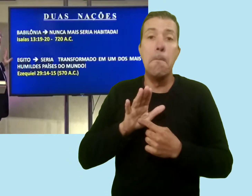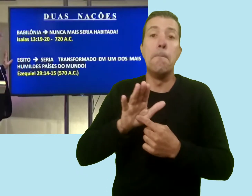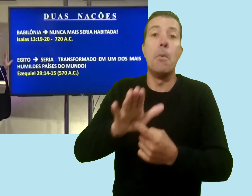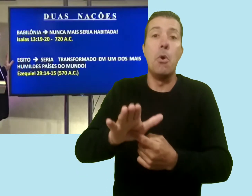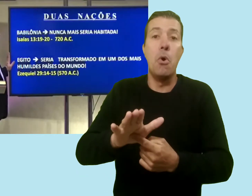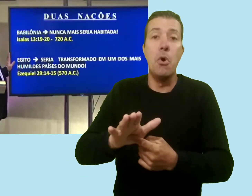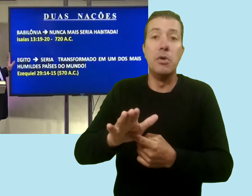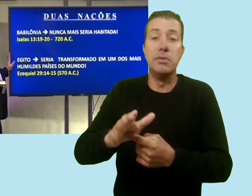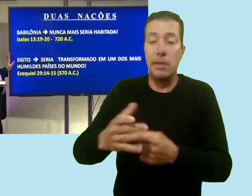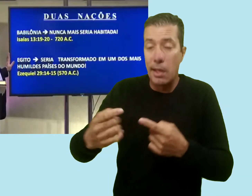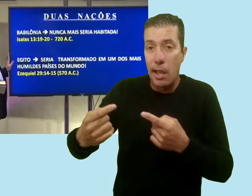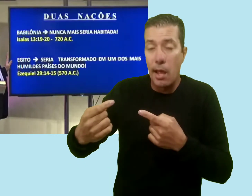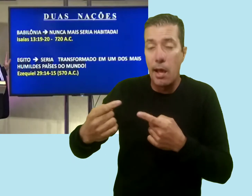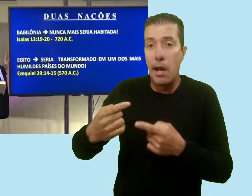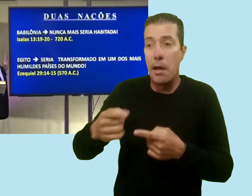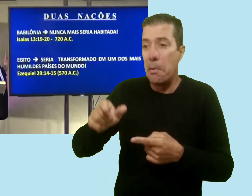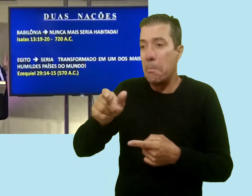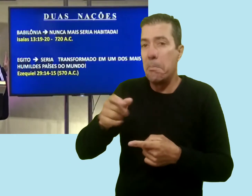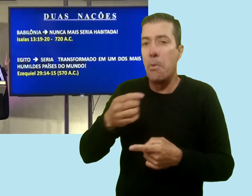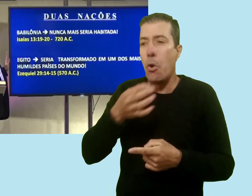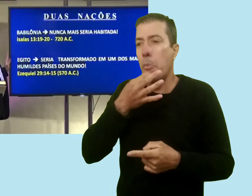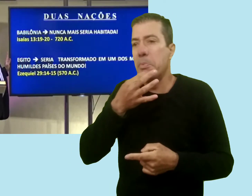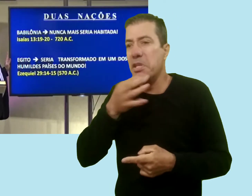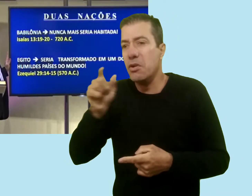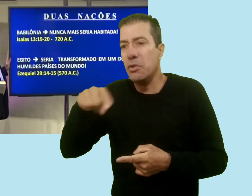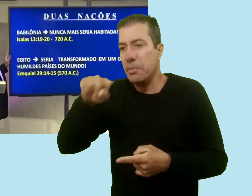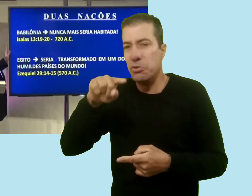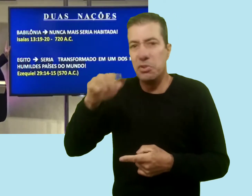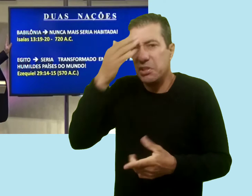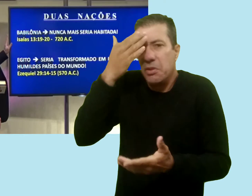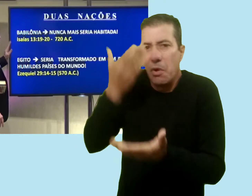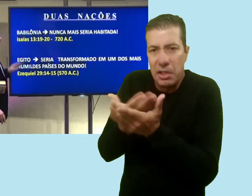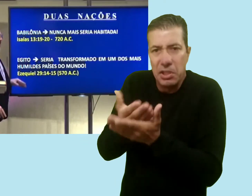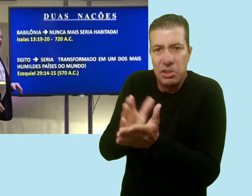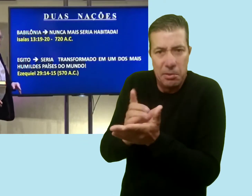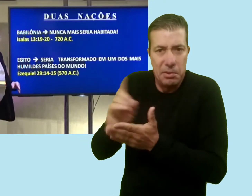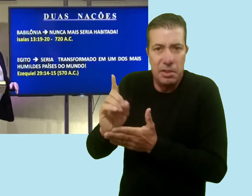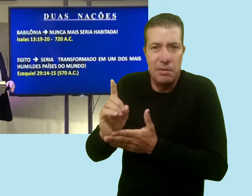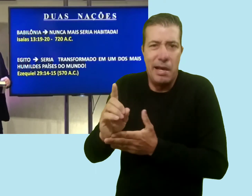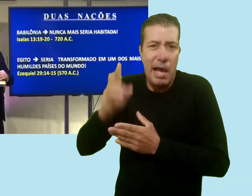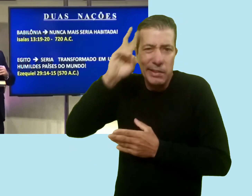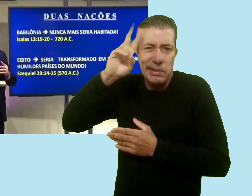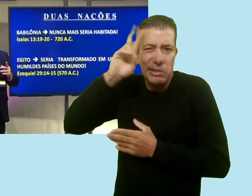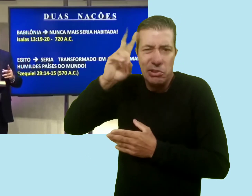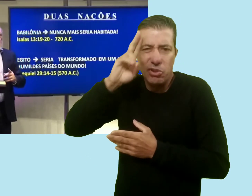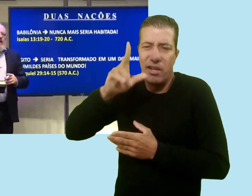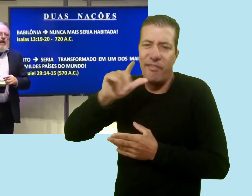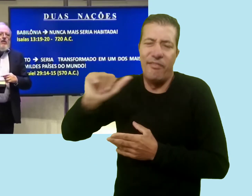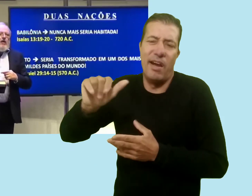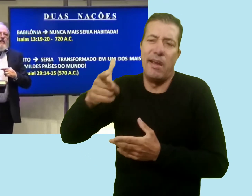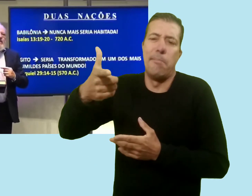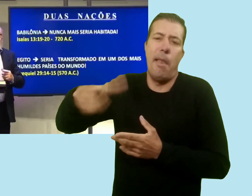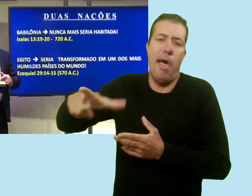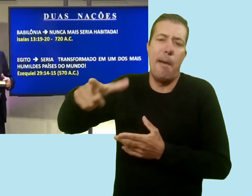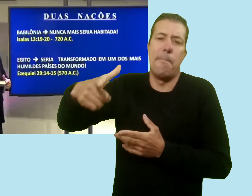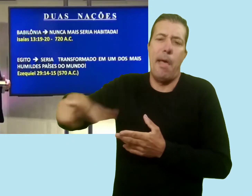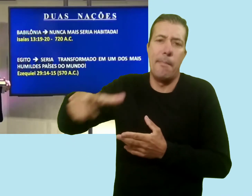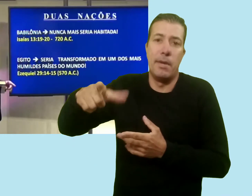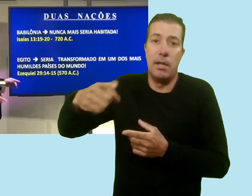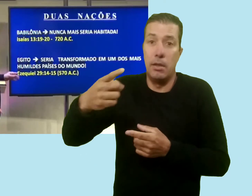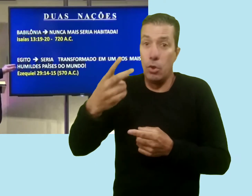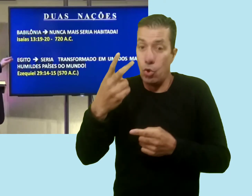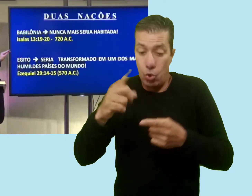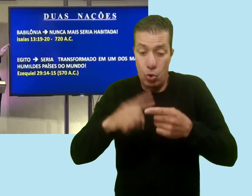reduz a pó aquele argumento dos céticos que dizem que a história é cíclica, a história vai se